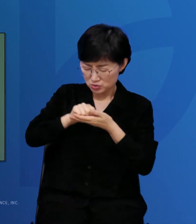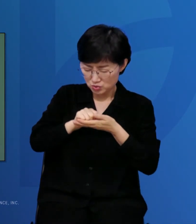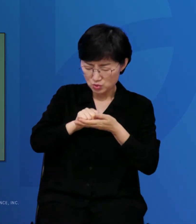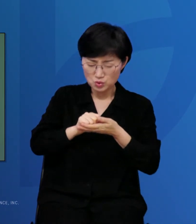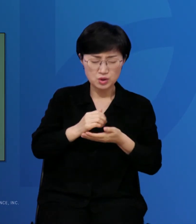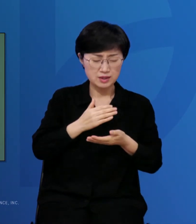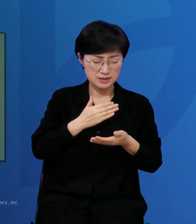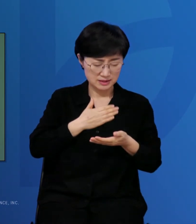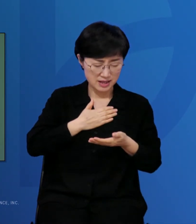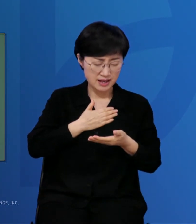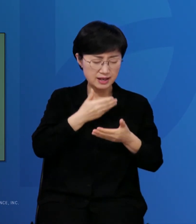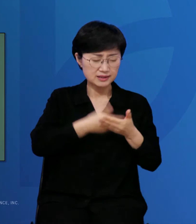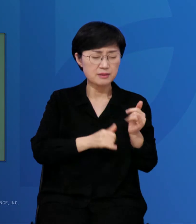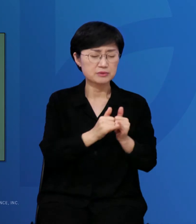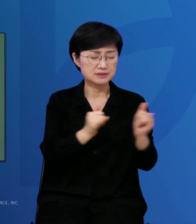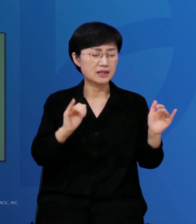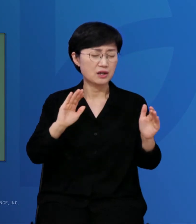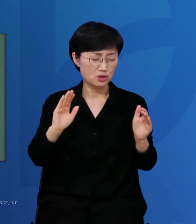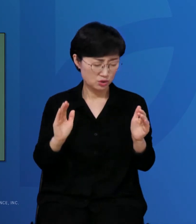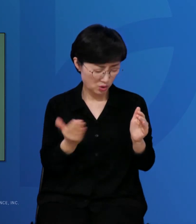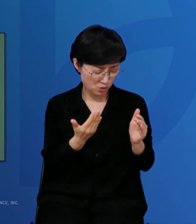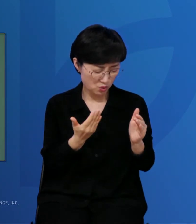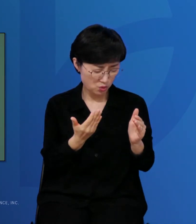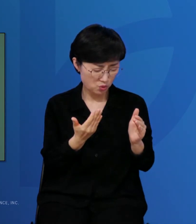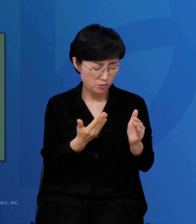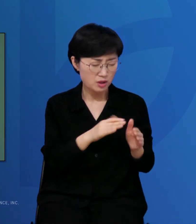지유 서밋의 정인으로 서게 해 주옵소서.